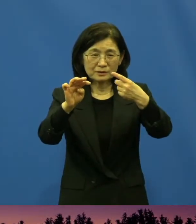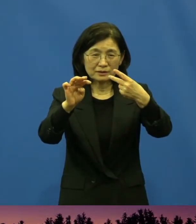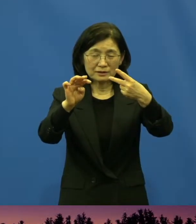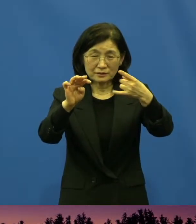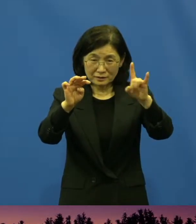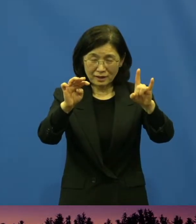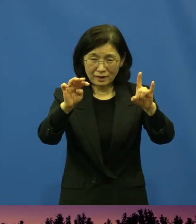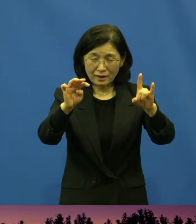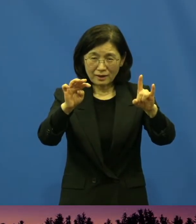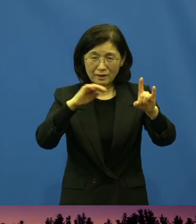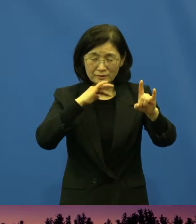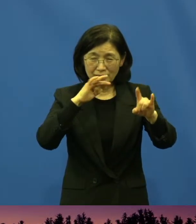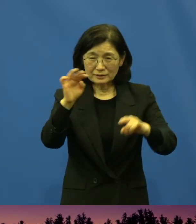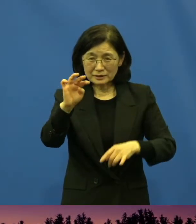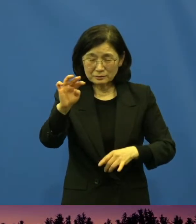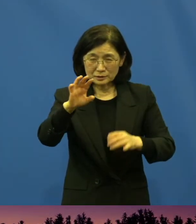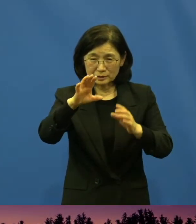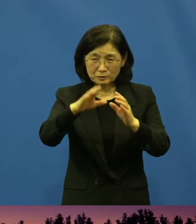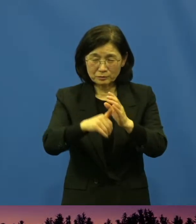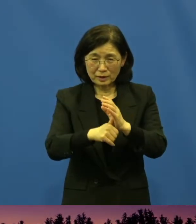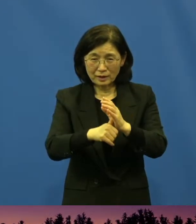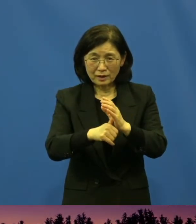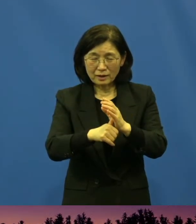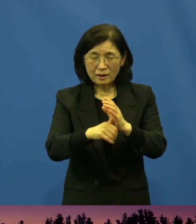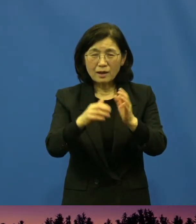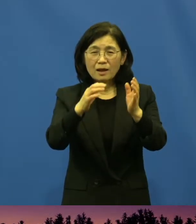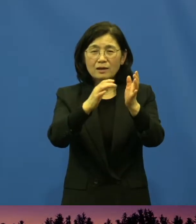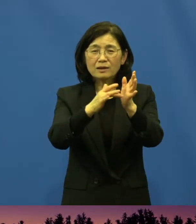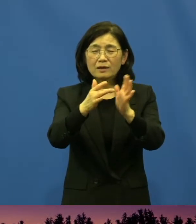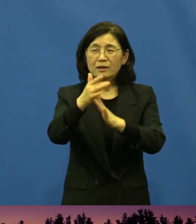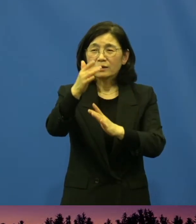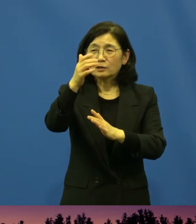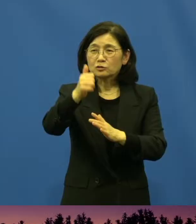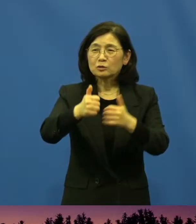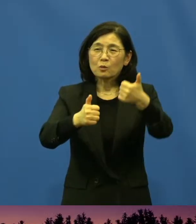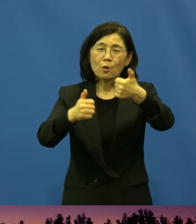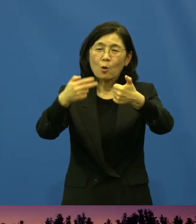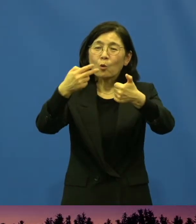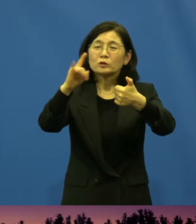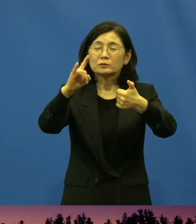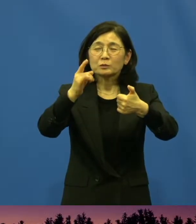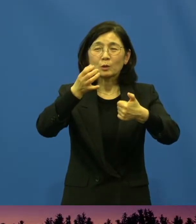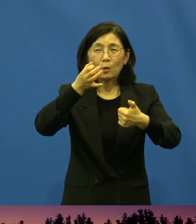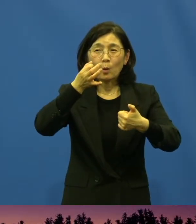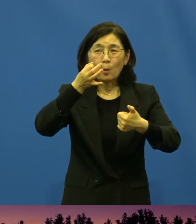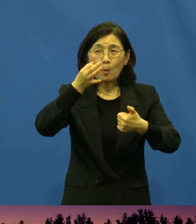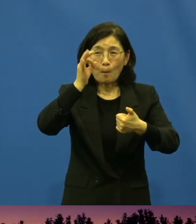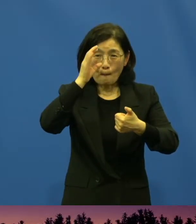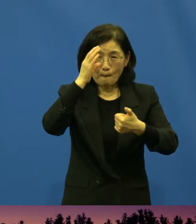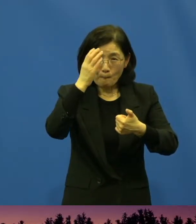다 이게 막 바다에 어부하면서 잠버가 굵은 사람들이 근육이고 막 이럴 거 아니에요.